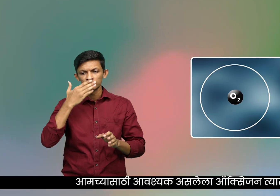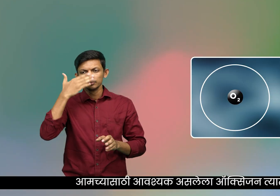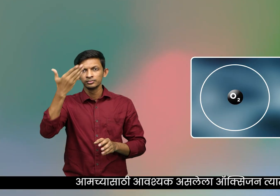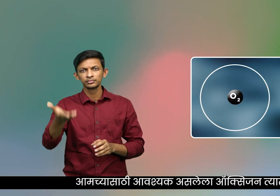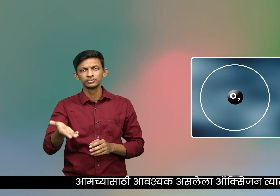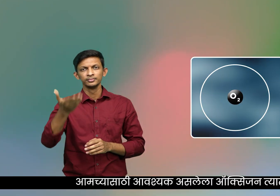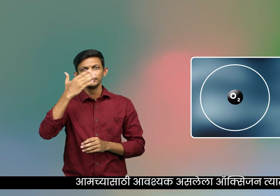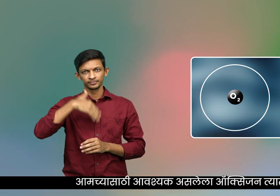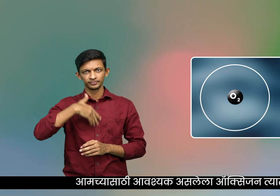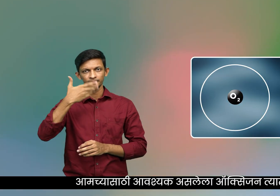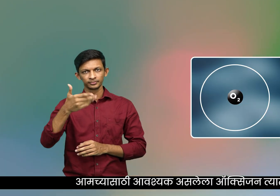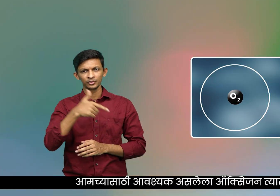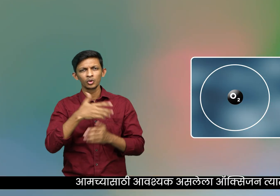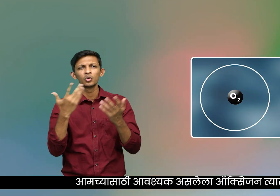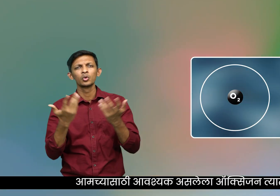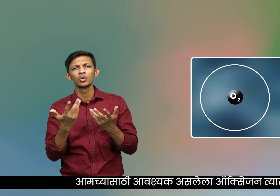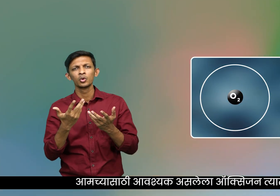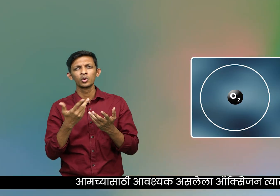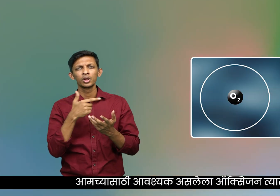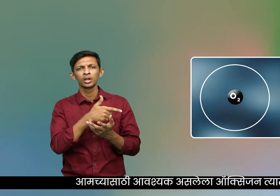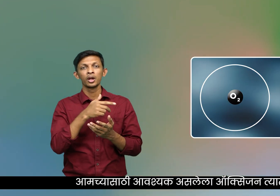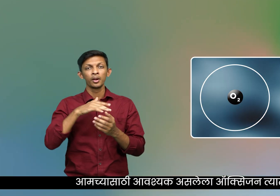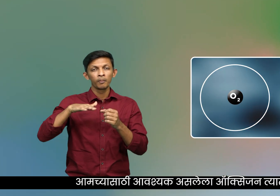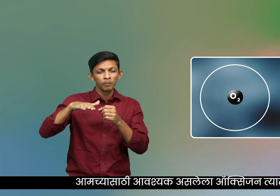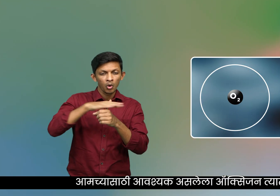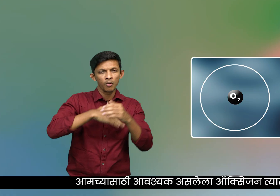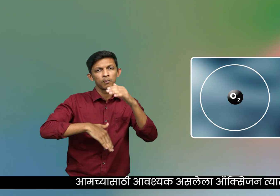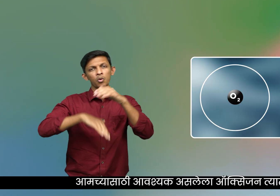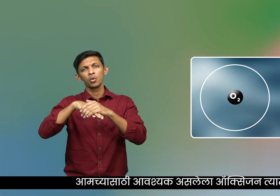आमच्यासाठी आवश्यक असलेला ऑक्सिजन त्यात नव्हता.